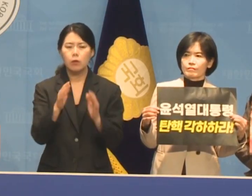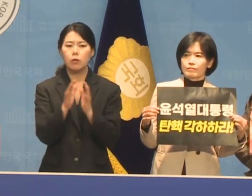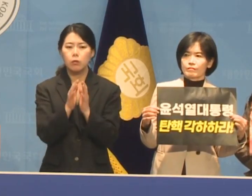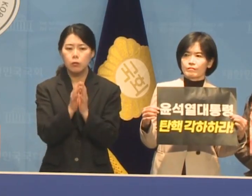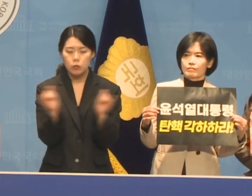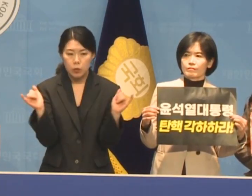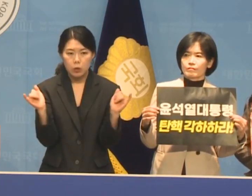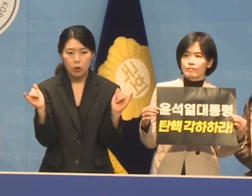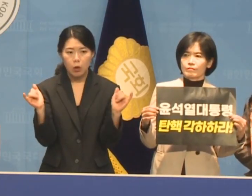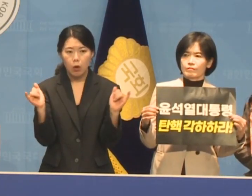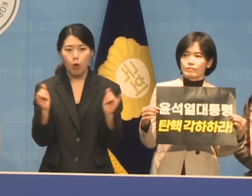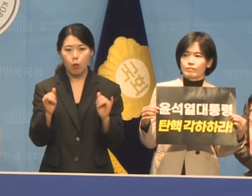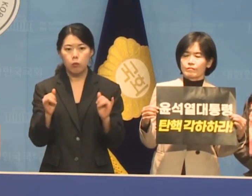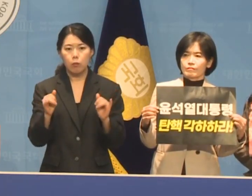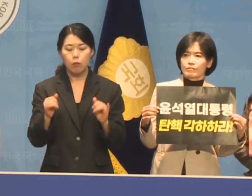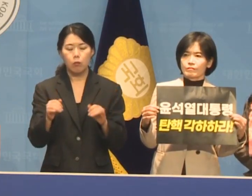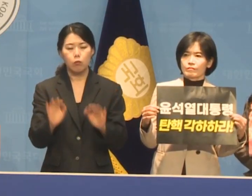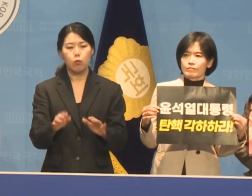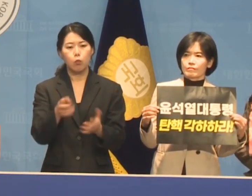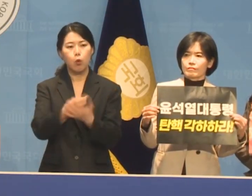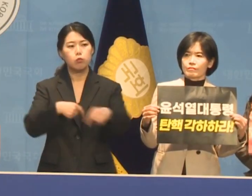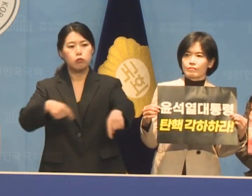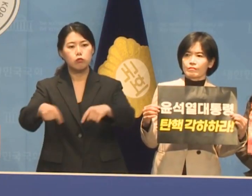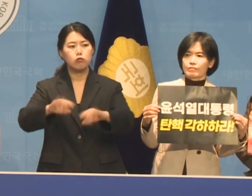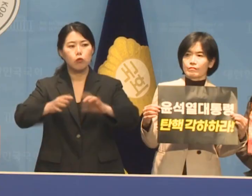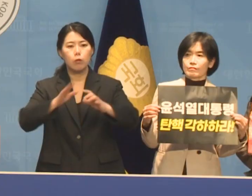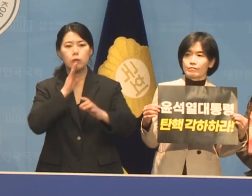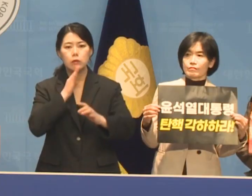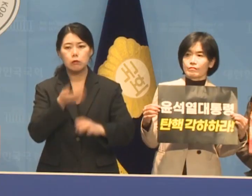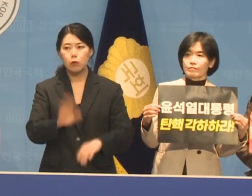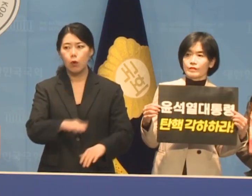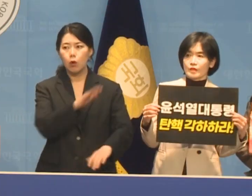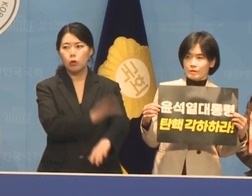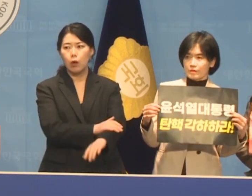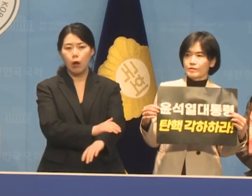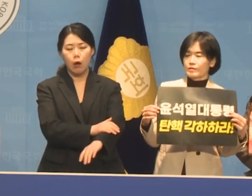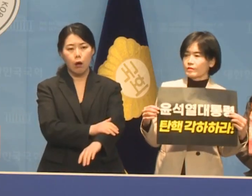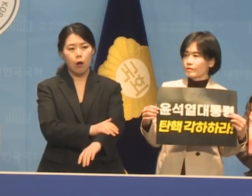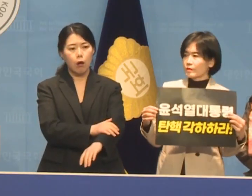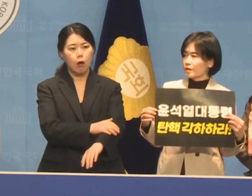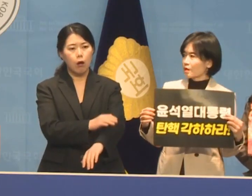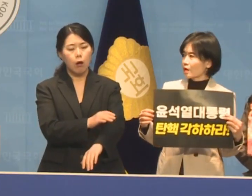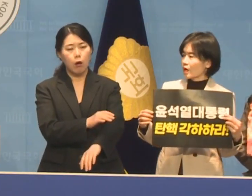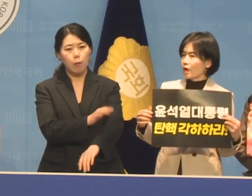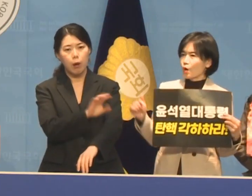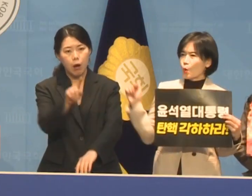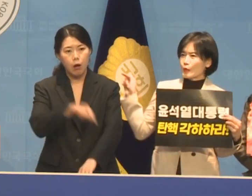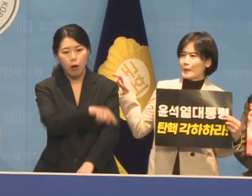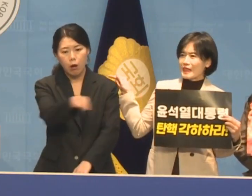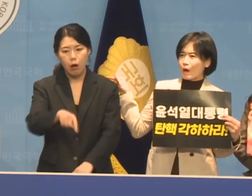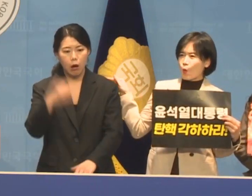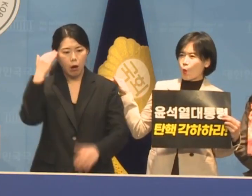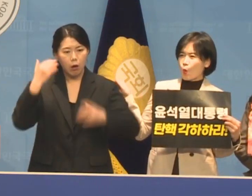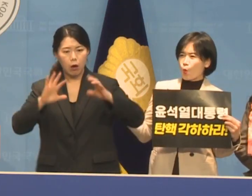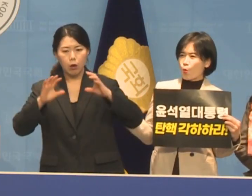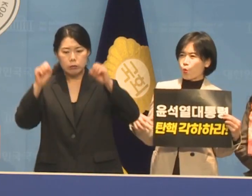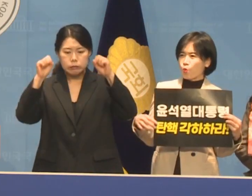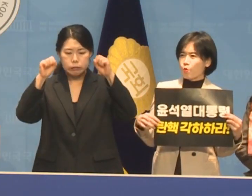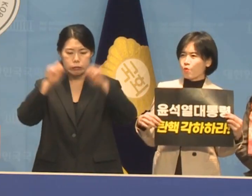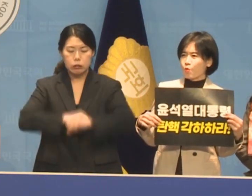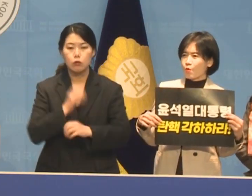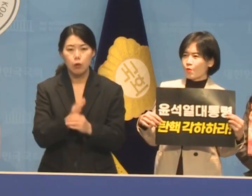있는 법치국가인데 지금은 좌익 권력 카르텔이 대한민국을 나락으로 끌고 가고